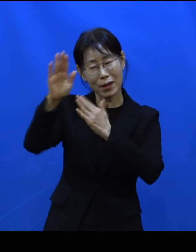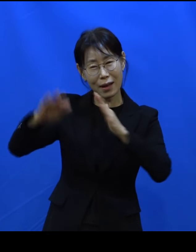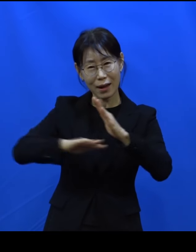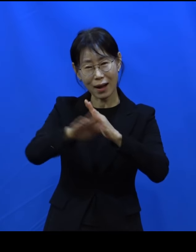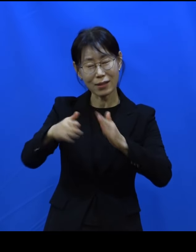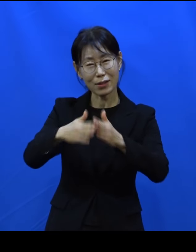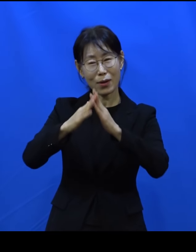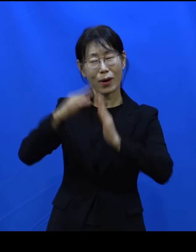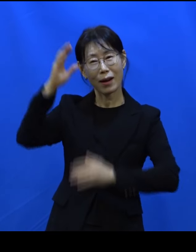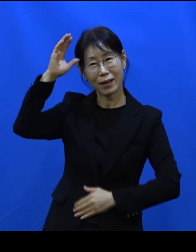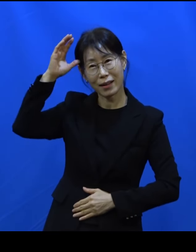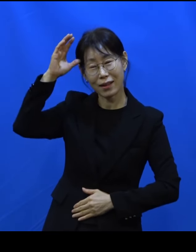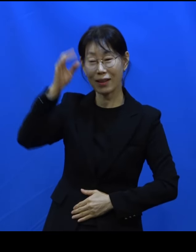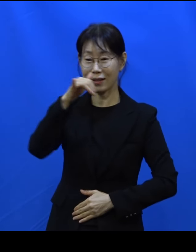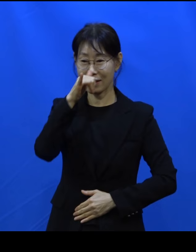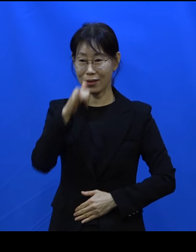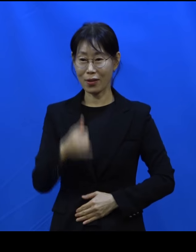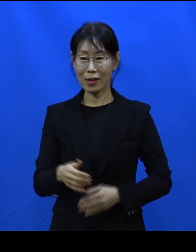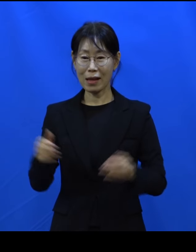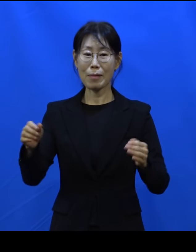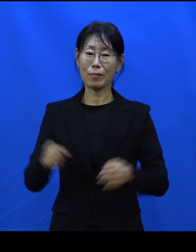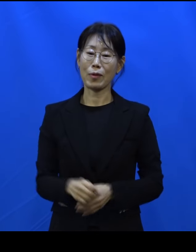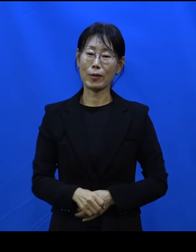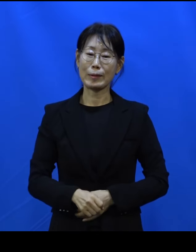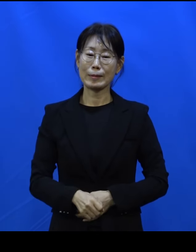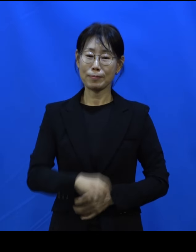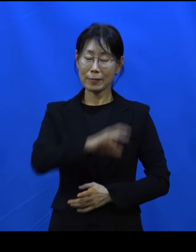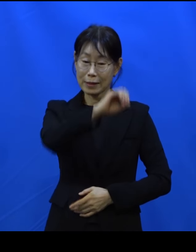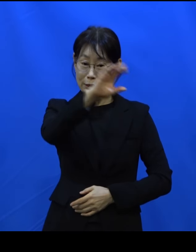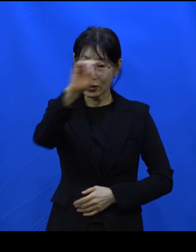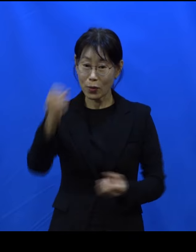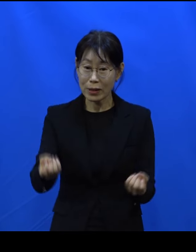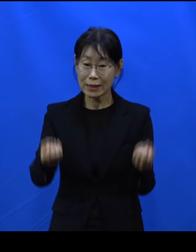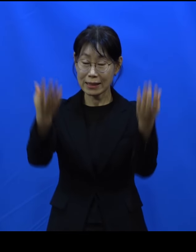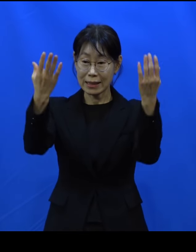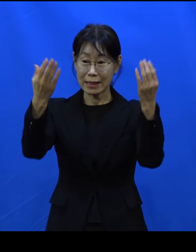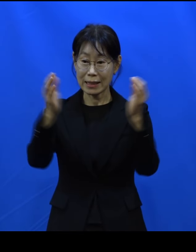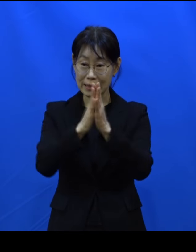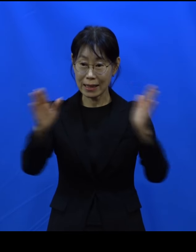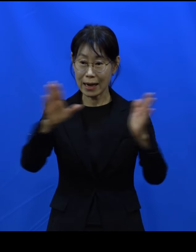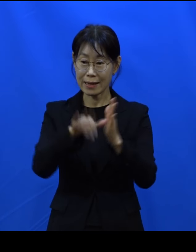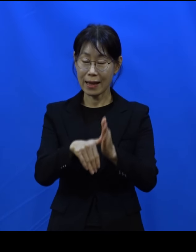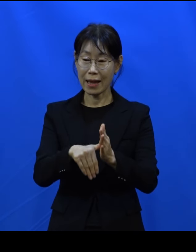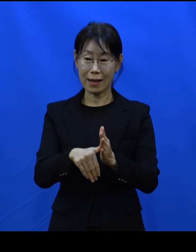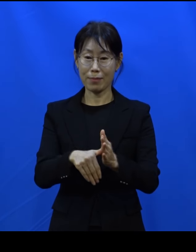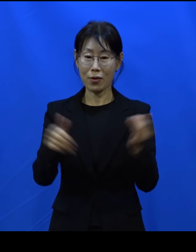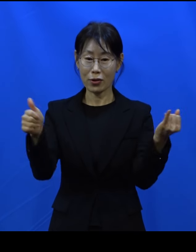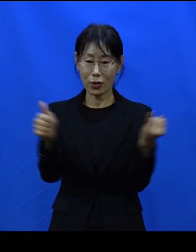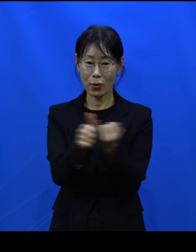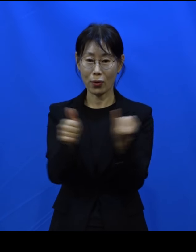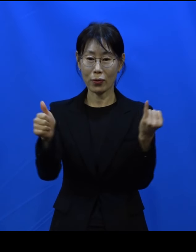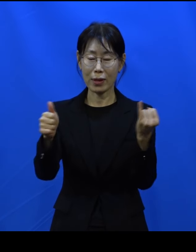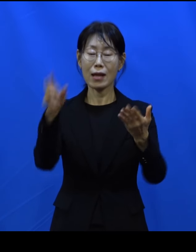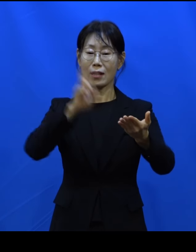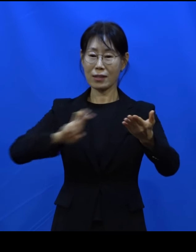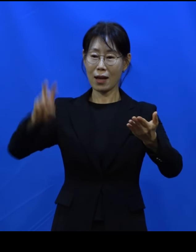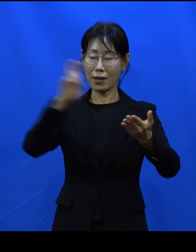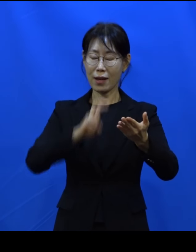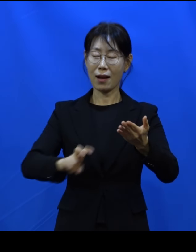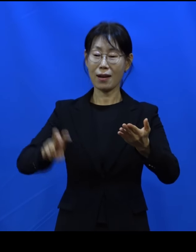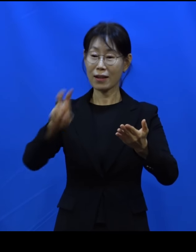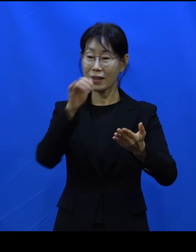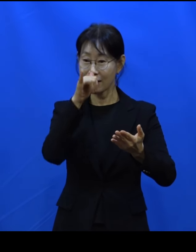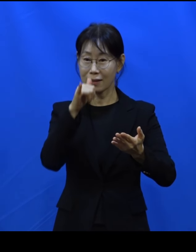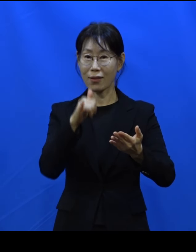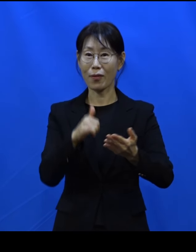결혼식이 막 시작될 때 결혼 행진곡 이렇게 있잖아요. 여러분들이 결혼하신 분들은 결혼 웨딩